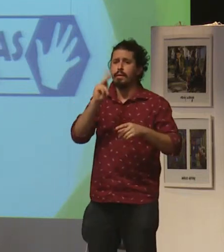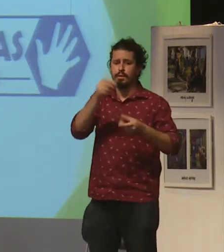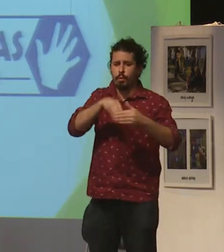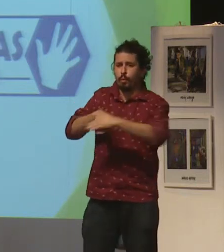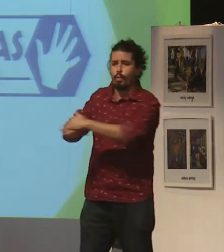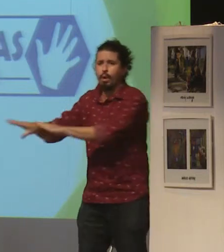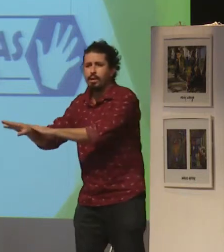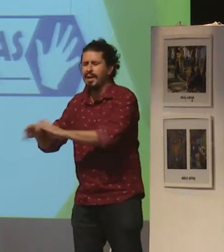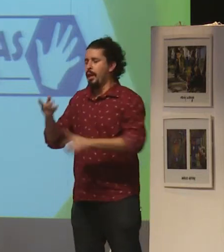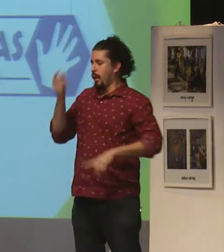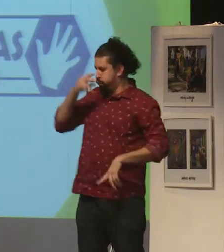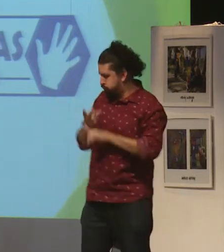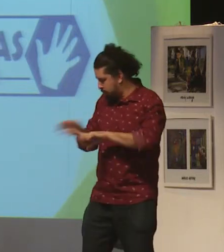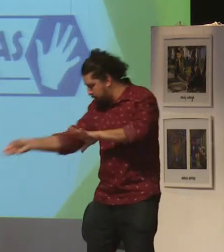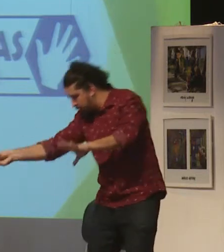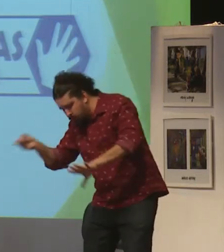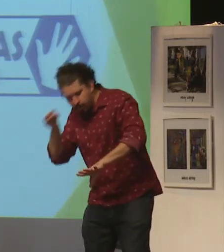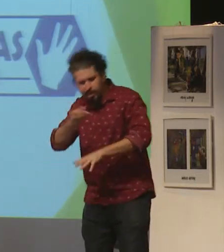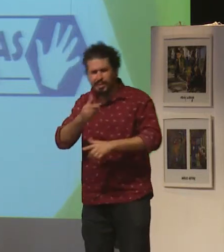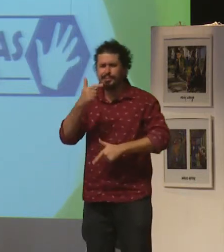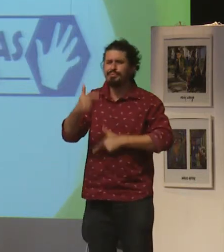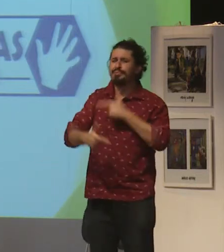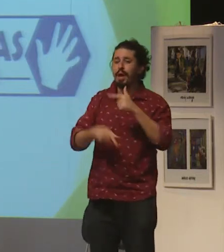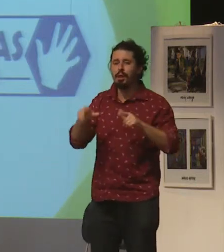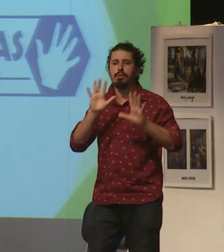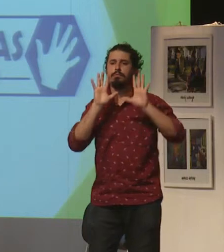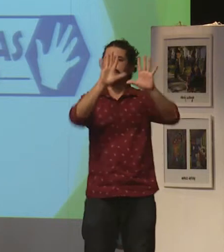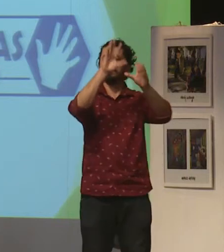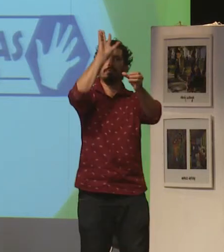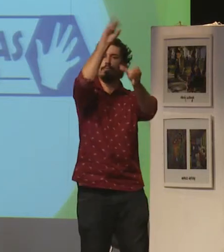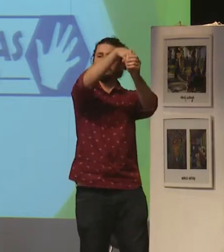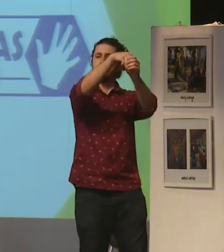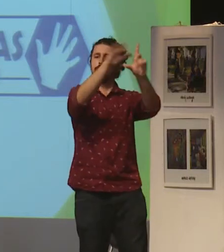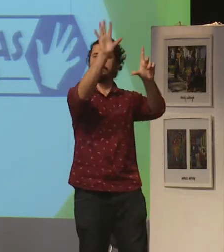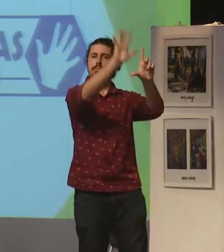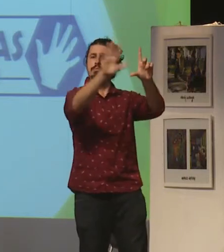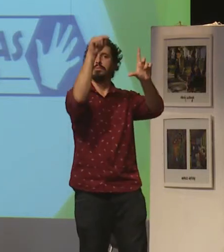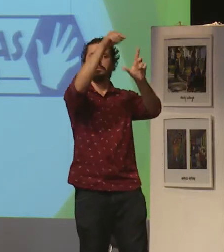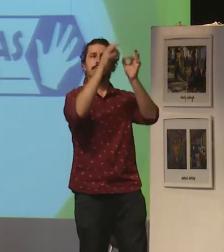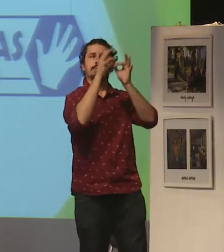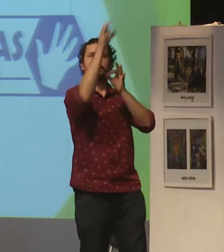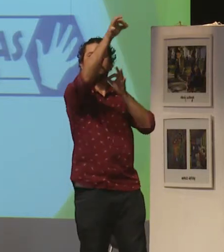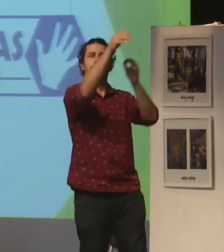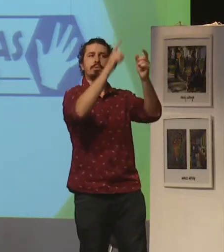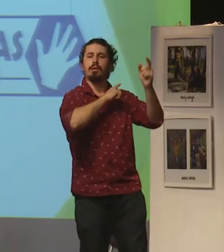pastas, vai estar, ou no histórico, lá você tem que buscar tudo aquilo, é muito mais trabalhoso. Se você bota isso numa nuvem, ele vai estar